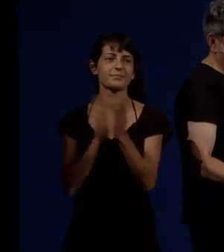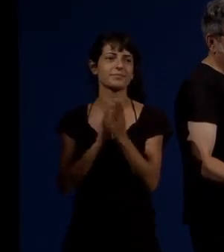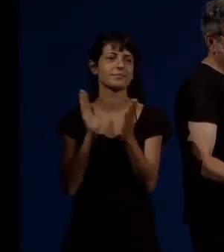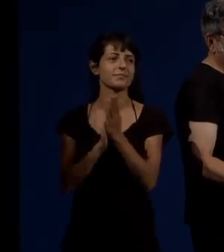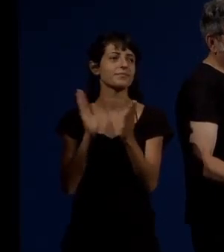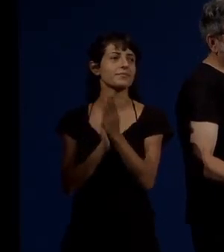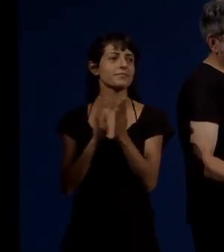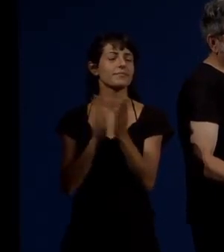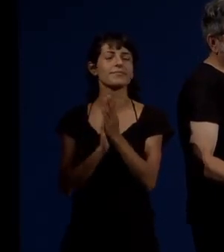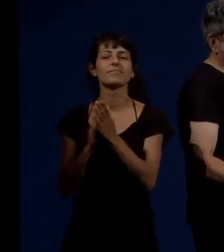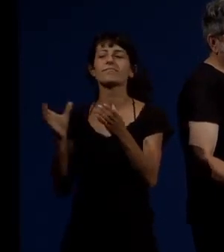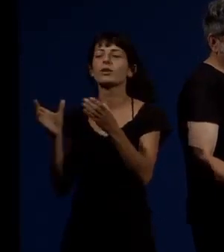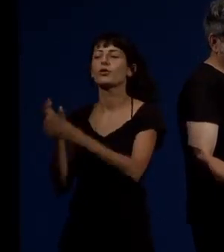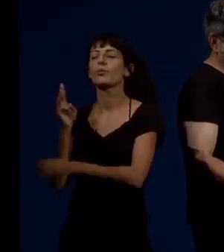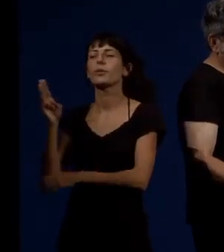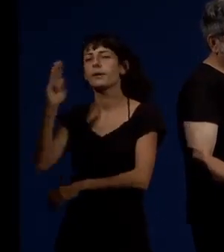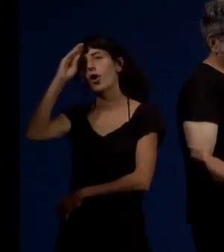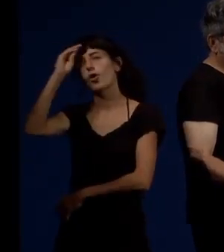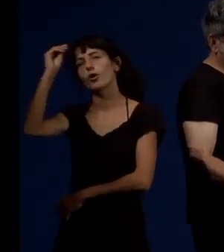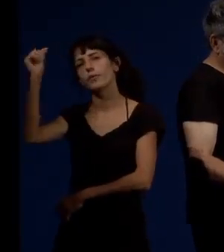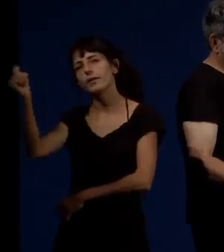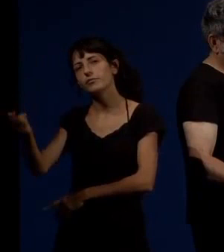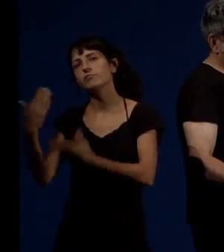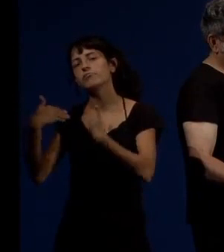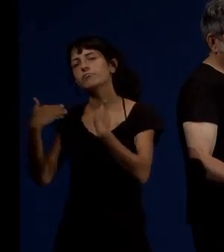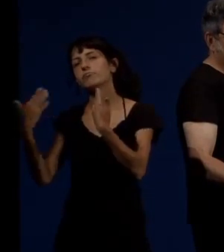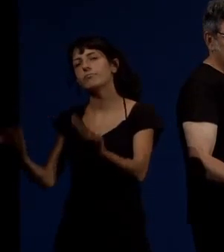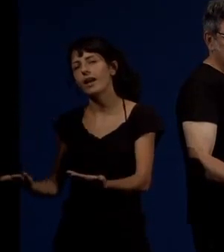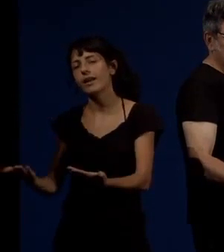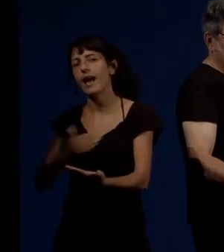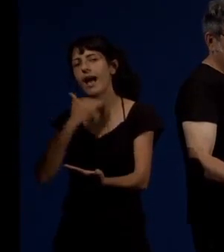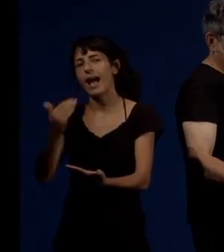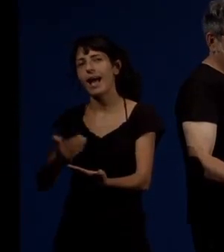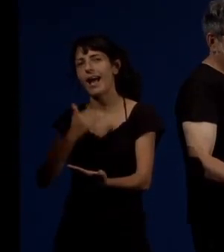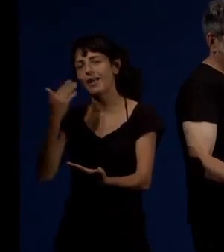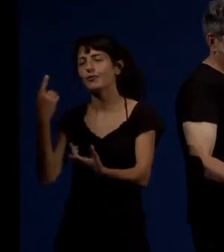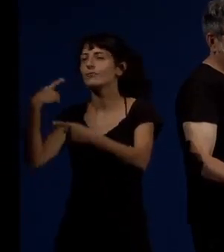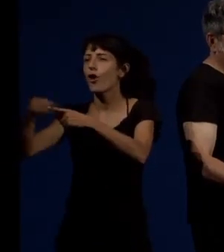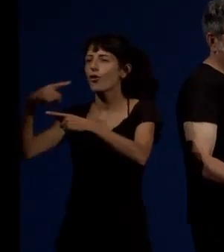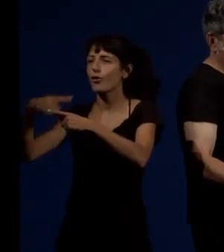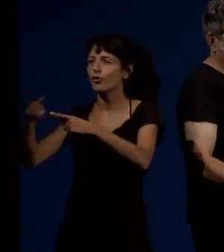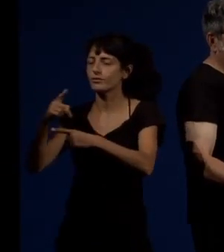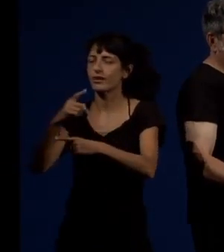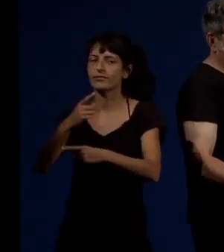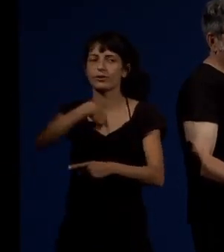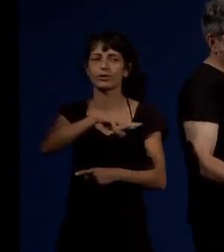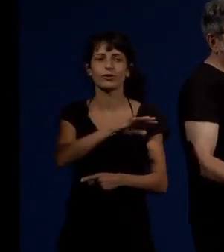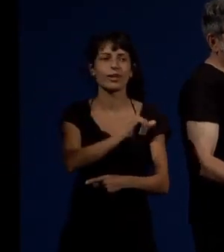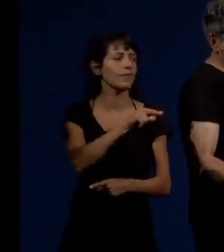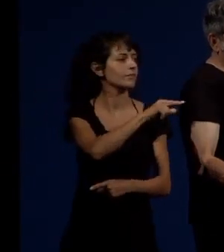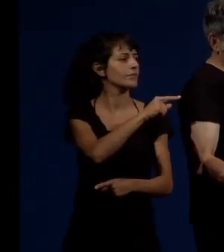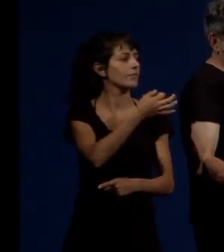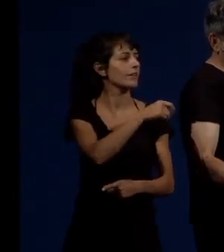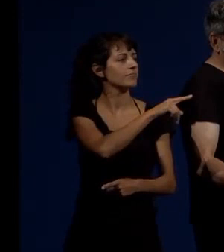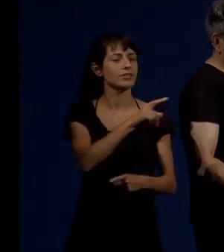O Partido Popular esqueceu un agasallo, esqueceu meter aquí na caixa un elemento que traemos aquí, que é un